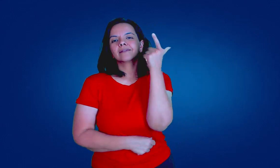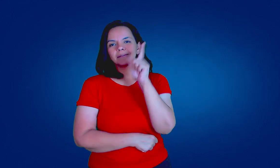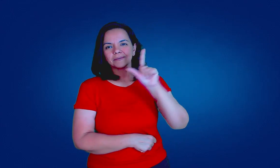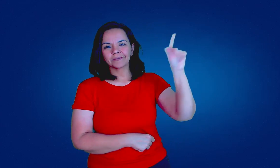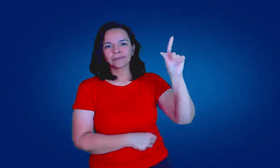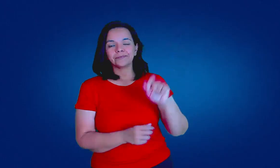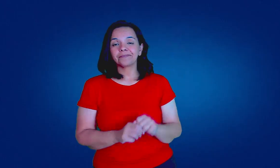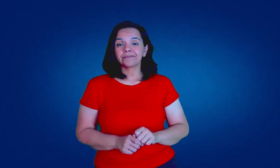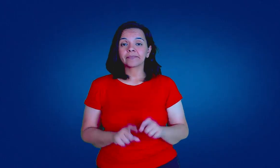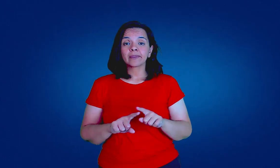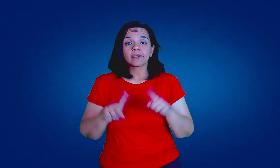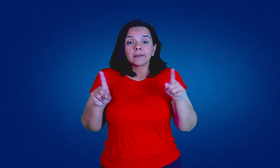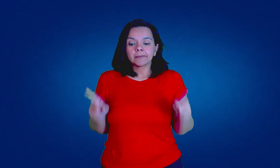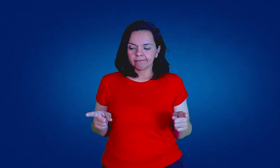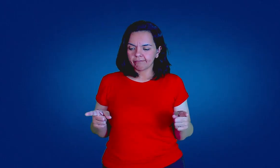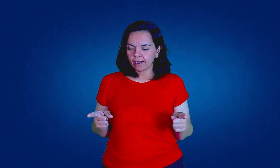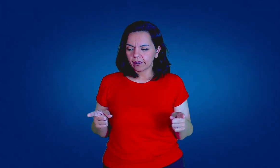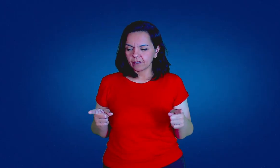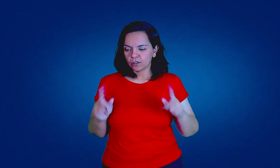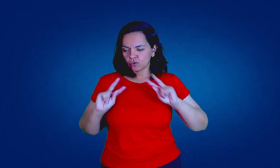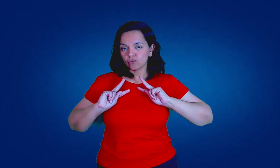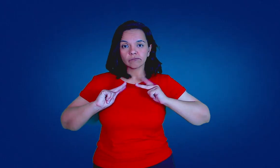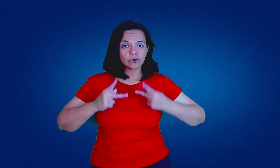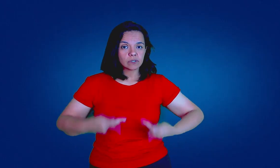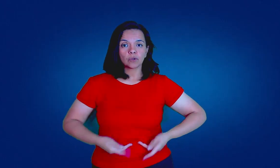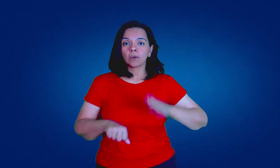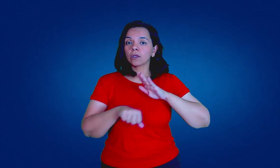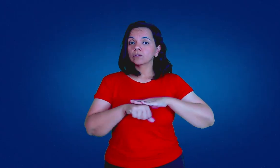E assim ter no futuro a vida eterna.